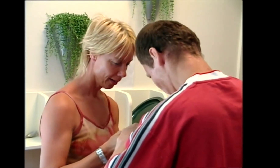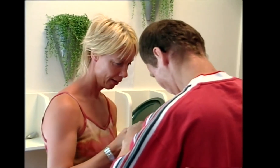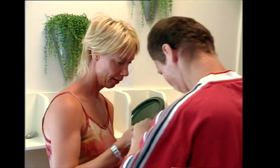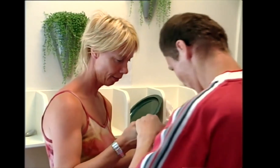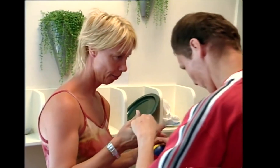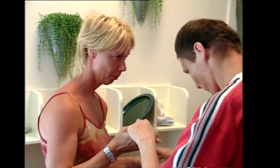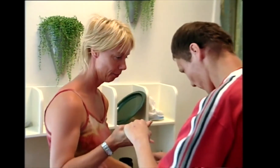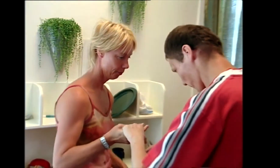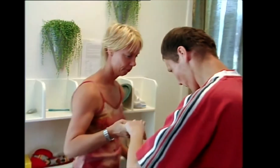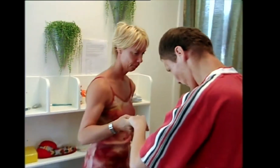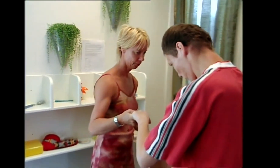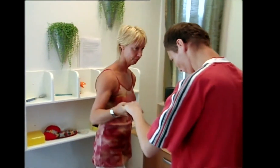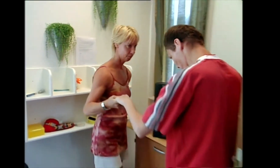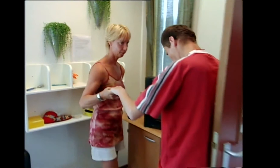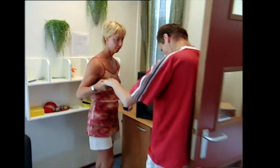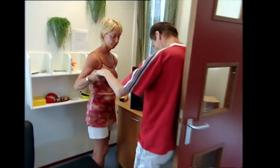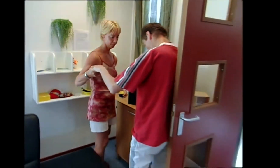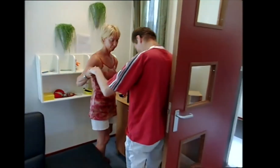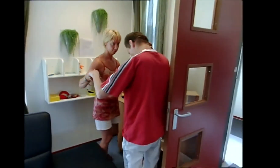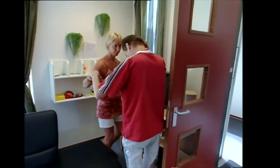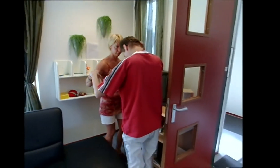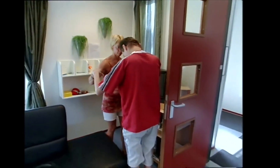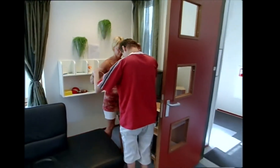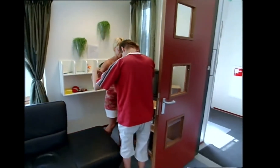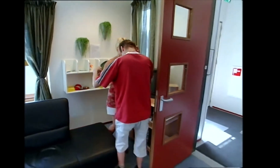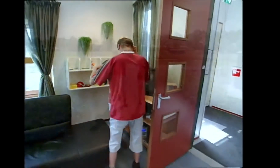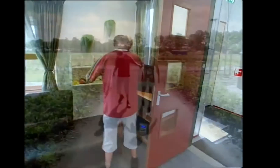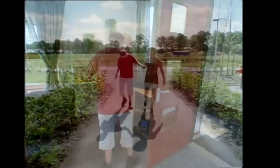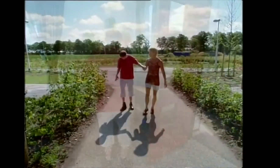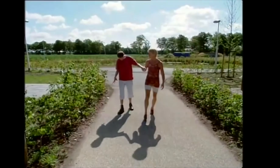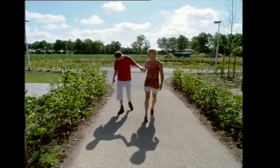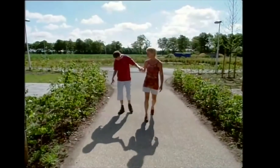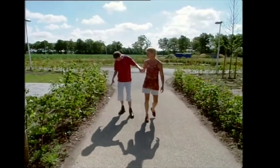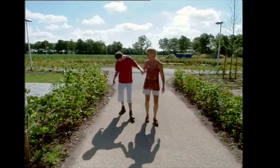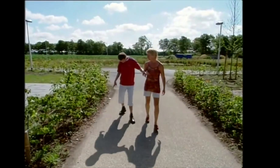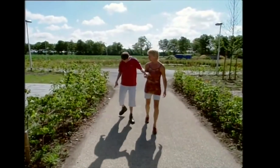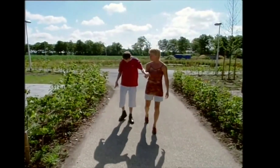deze voelen. Zodat hij weet wat hij kan verwachten. Samen maken ze het gebaar voor beweging.